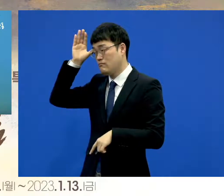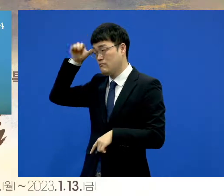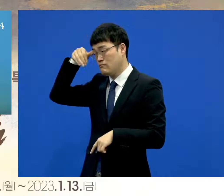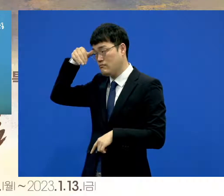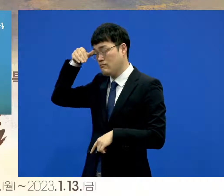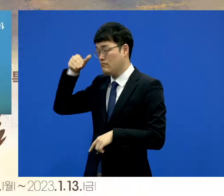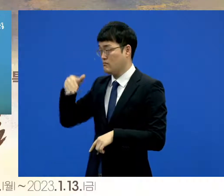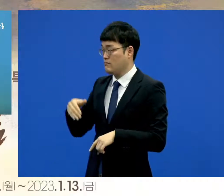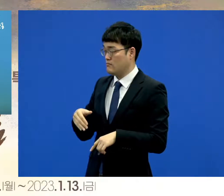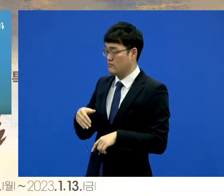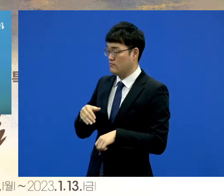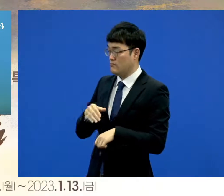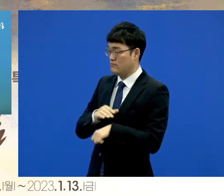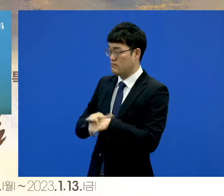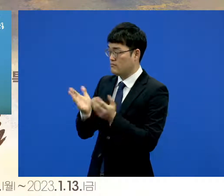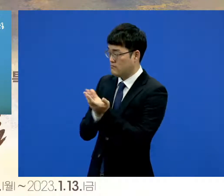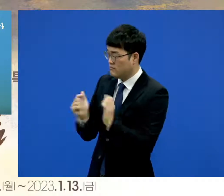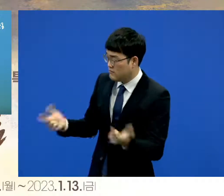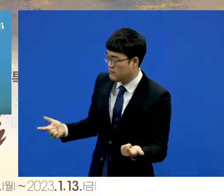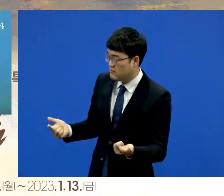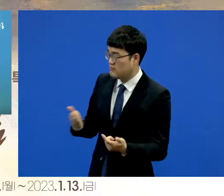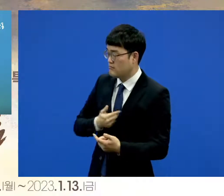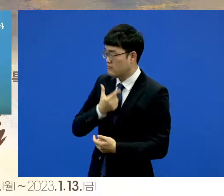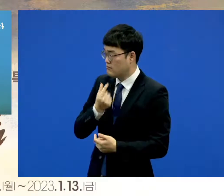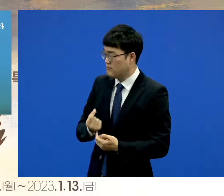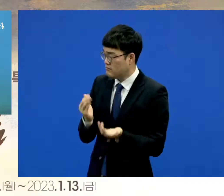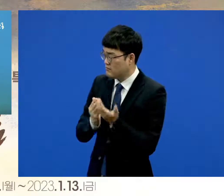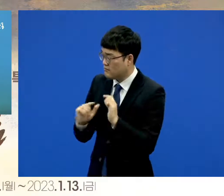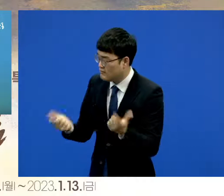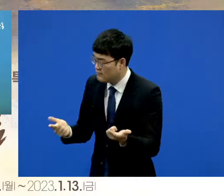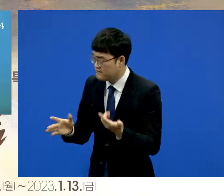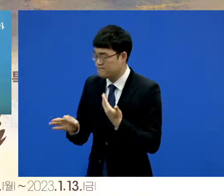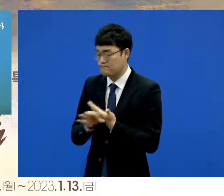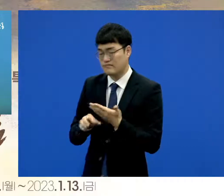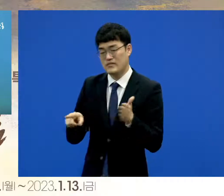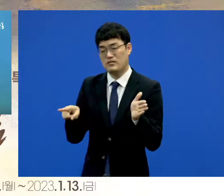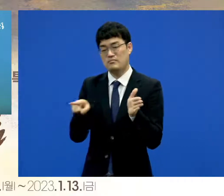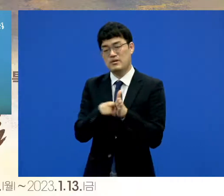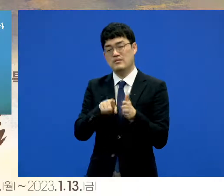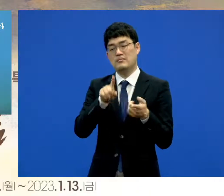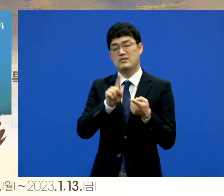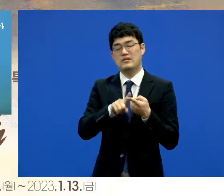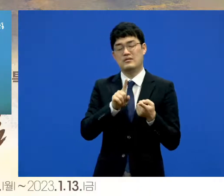기대와 맞지 않는 거죠. 그래서 신앙적 회의를 갖기도 하는 거죠.